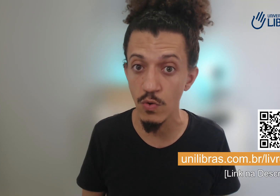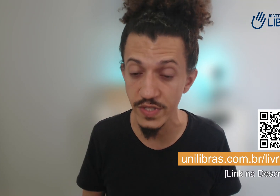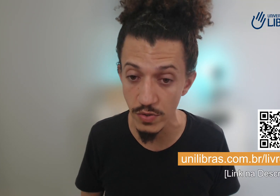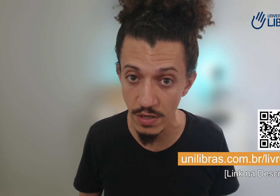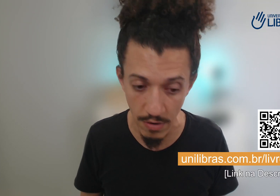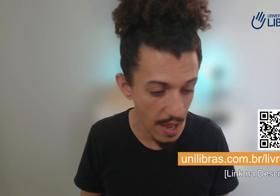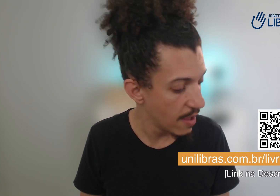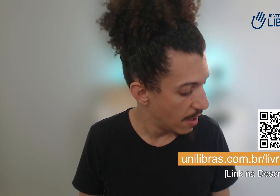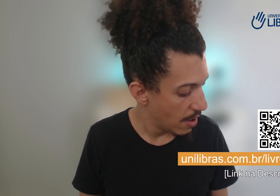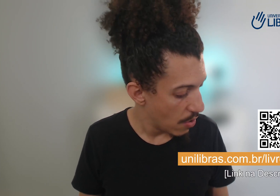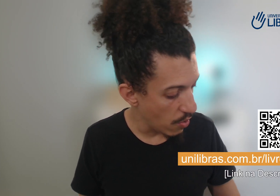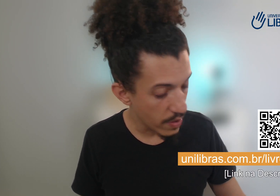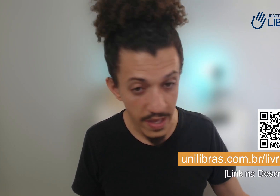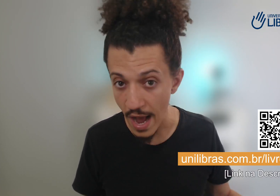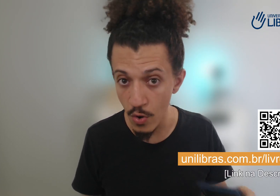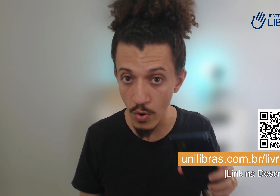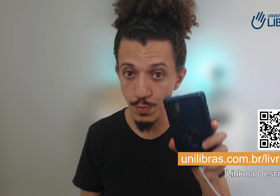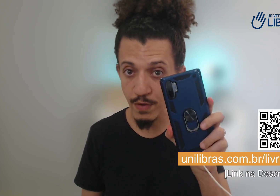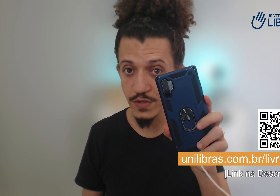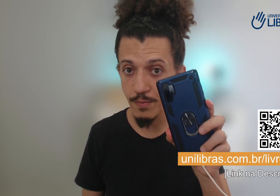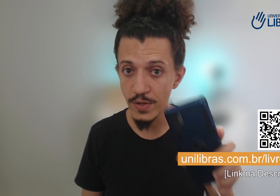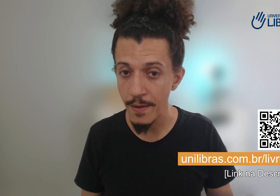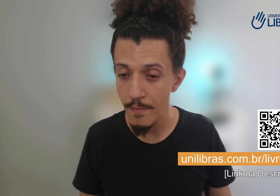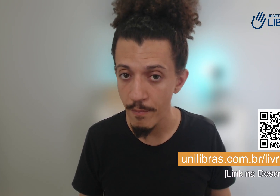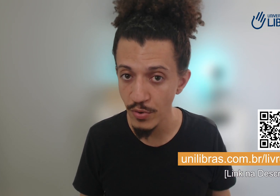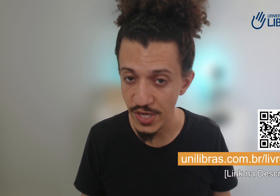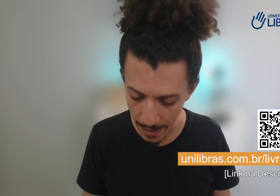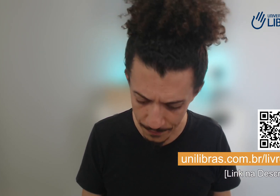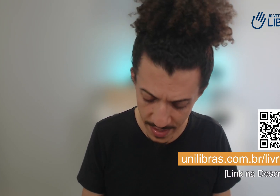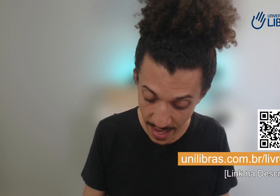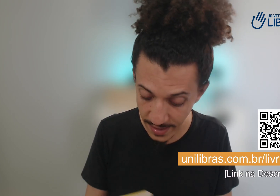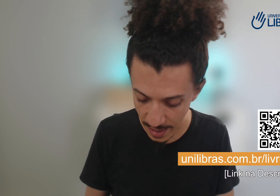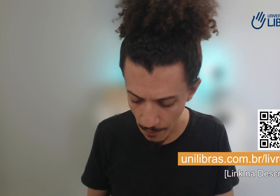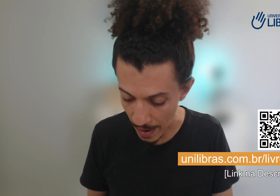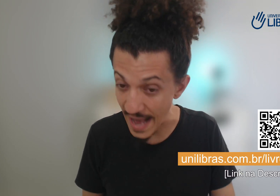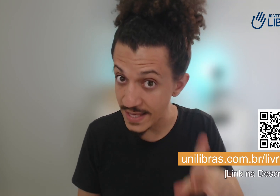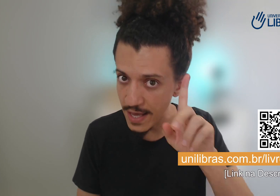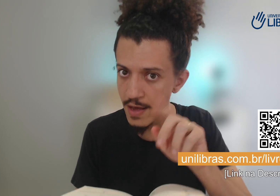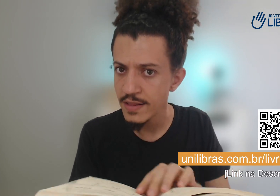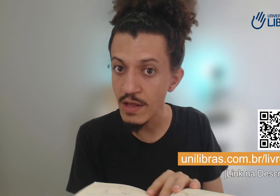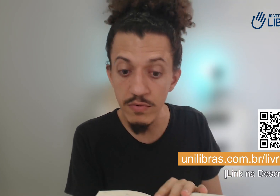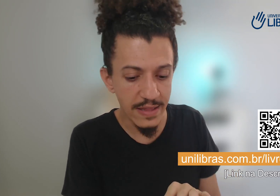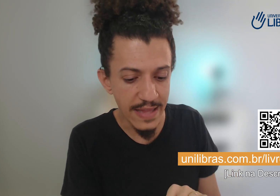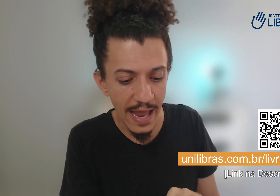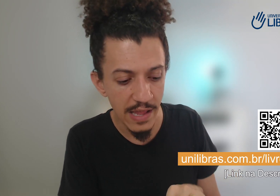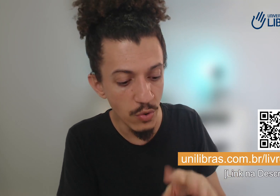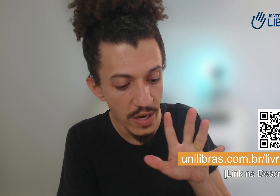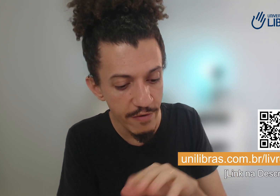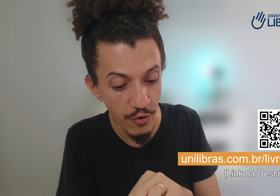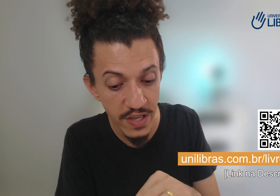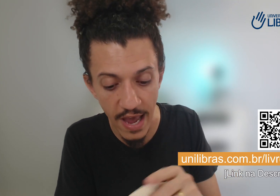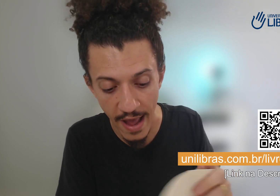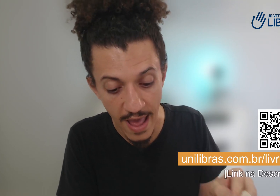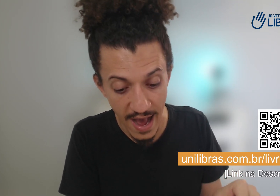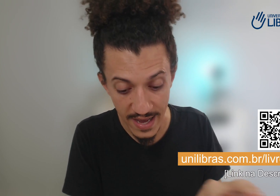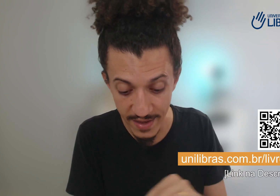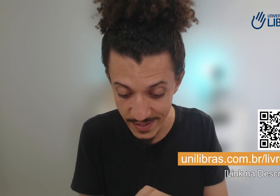seu celular o QR Code para você poder puxar lá. E então, aqui tem um detalhe no livro que aqui você